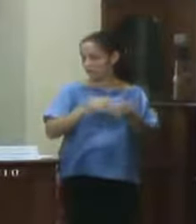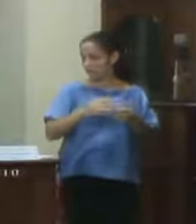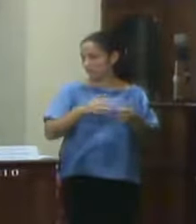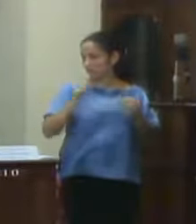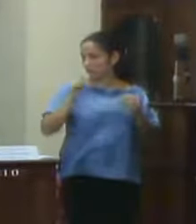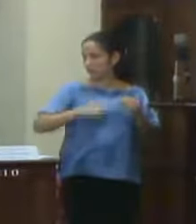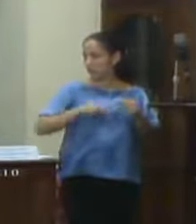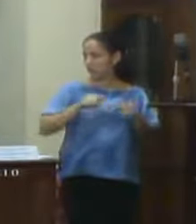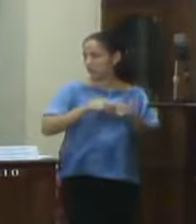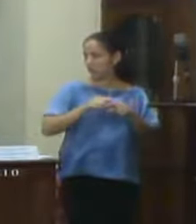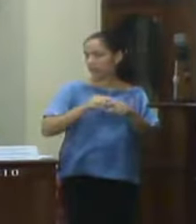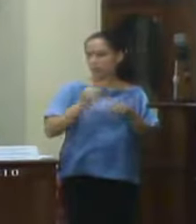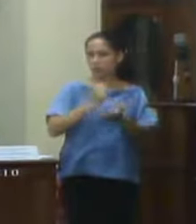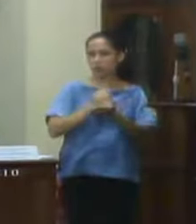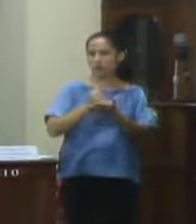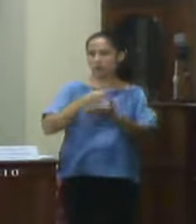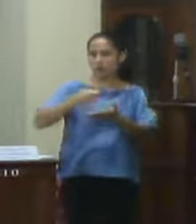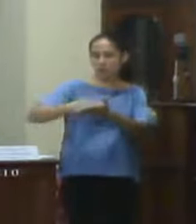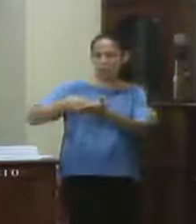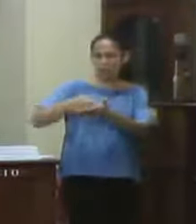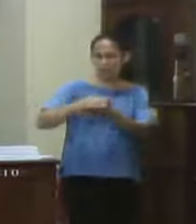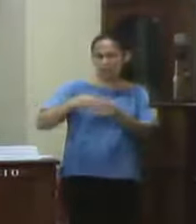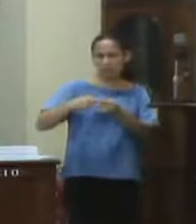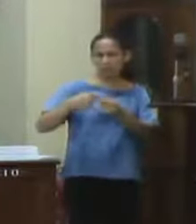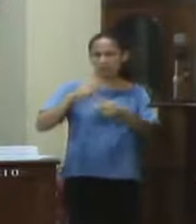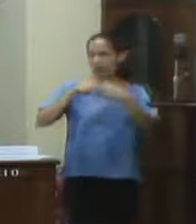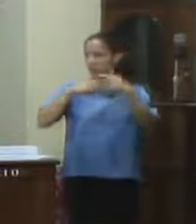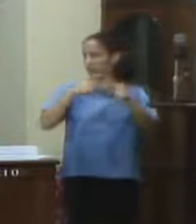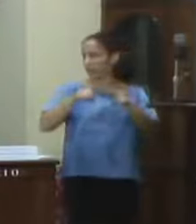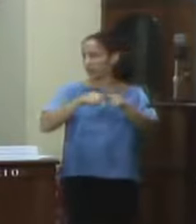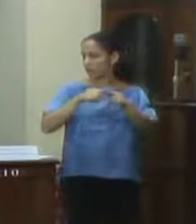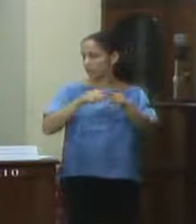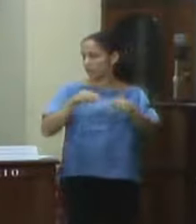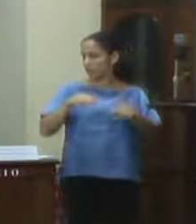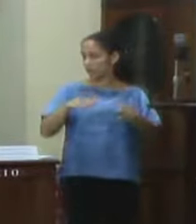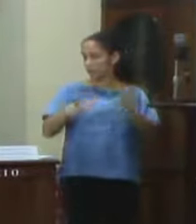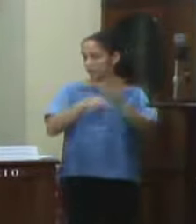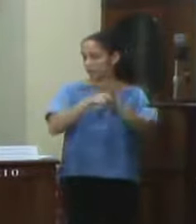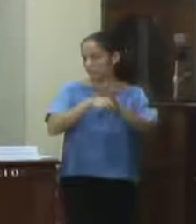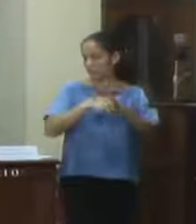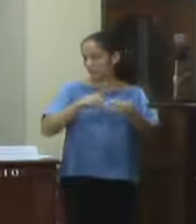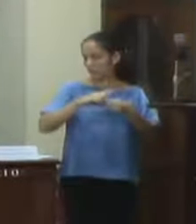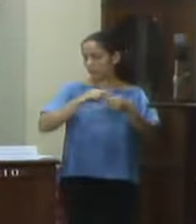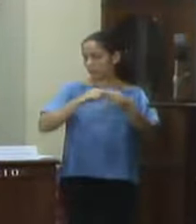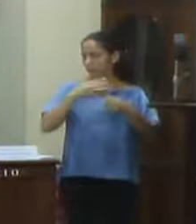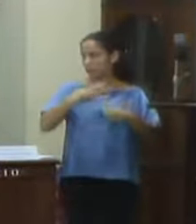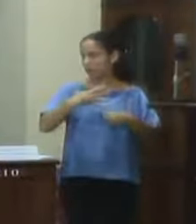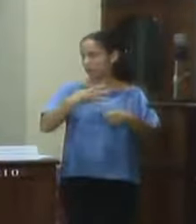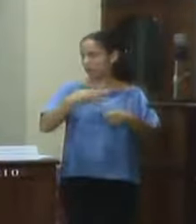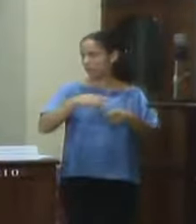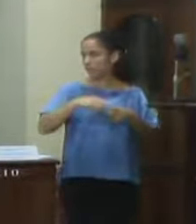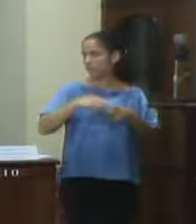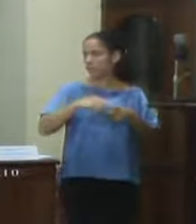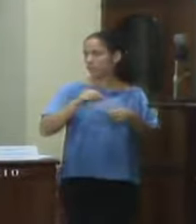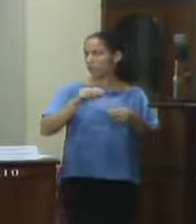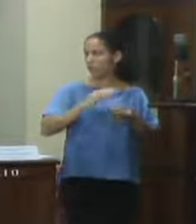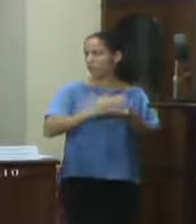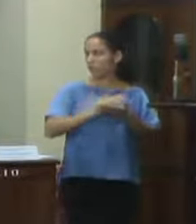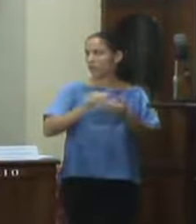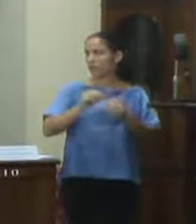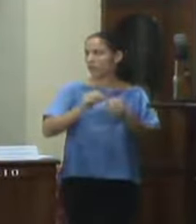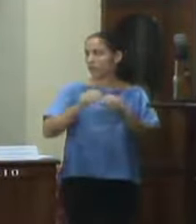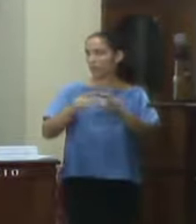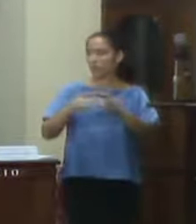como as obrigações das partes, constam da minuta anexa que passa a fazer parte integrante dessa lei. Artigo 4º. Para a realização da